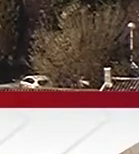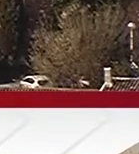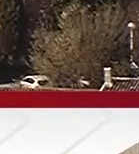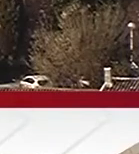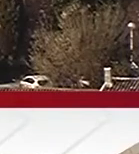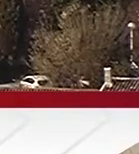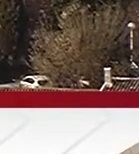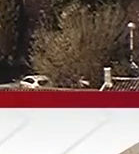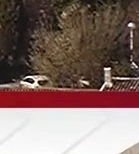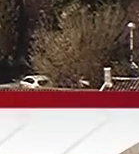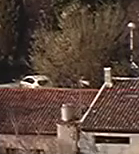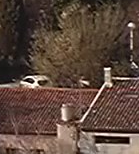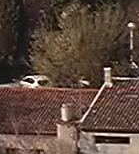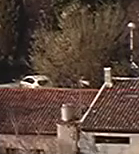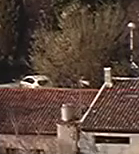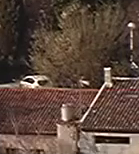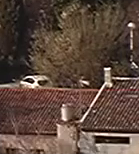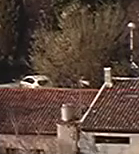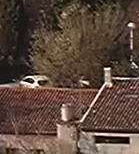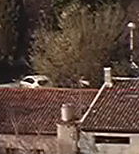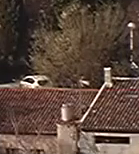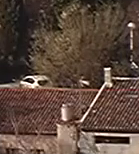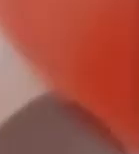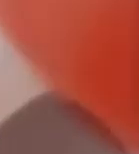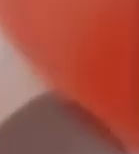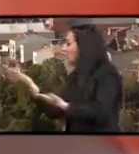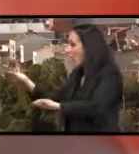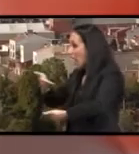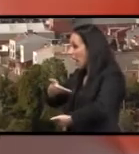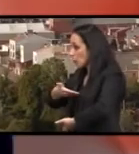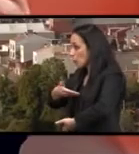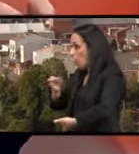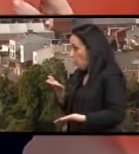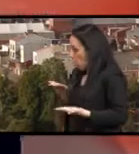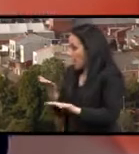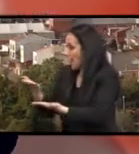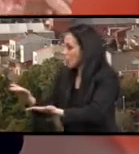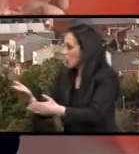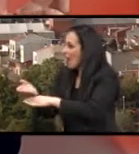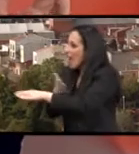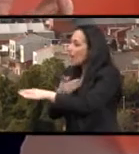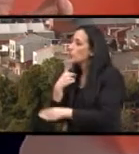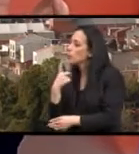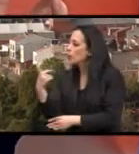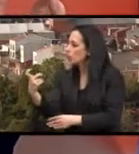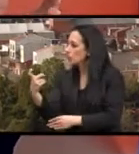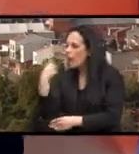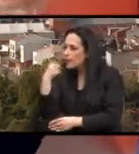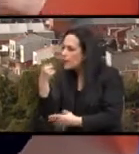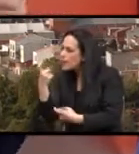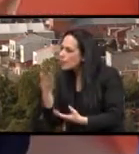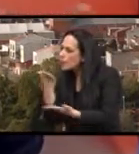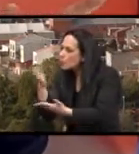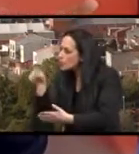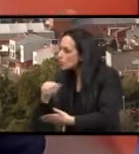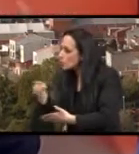quan se t'ha una persona que si tu demanes ajuda o ell es presta per ajudar-te, t'ho pregunti, perquè potser no necessites l'ajuda en aquell moment. Clar. Abans ha